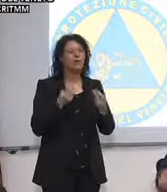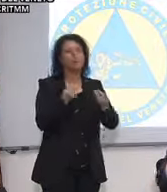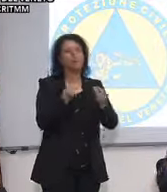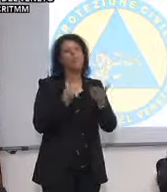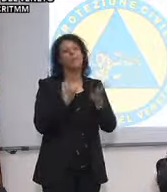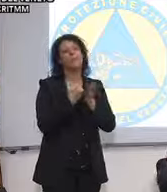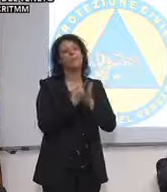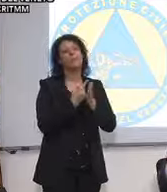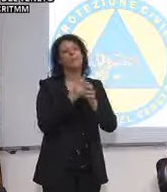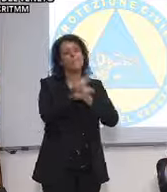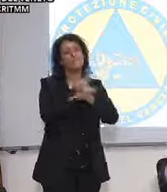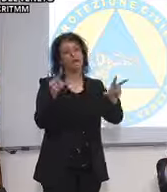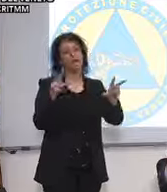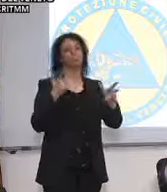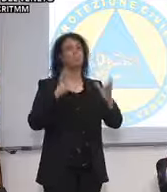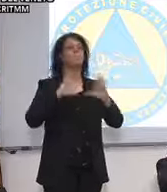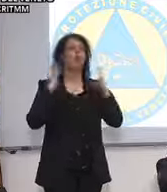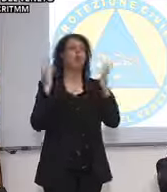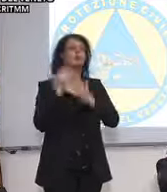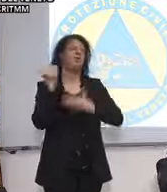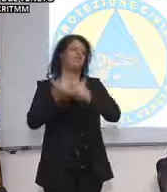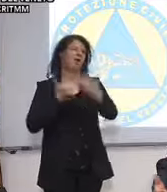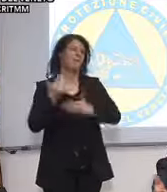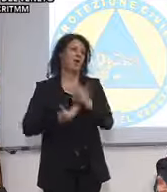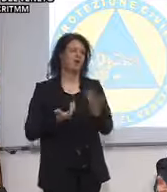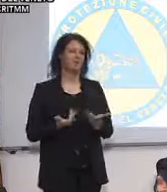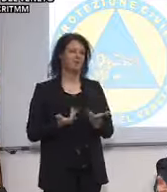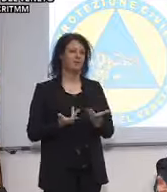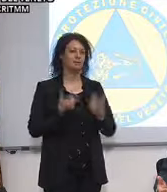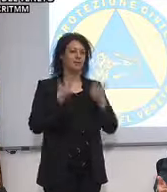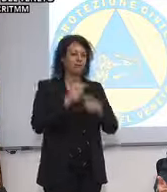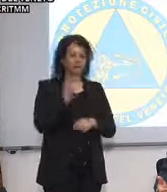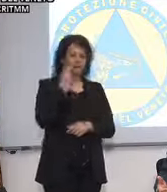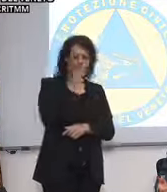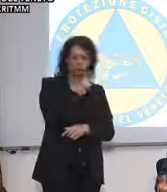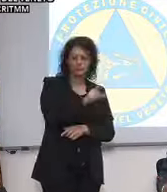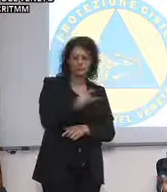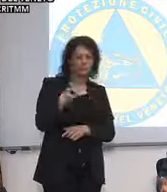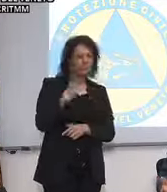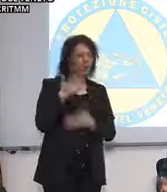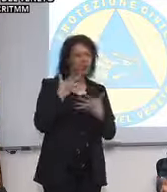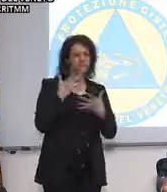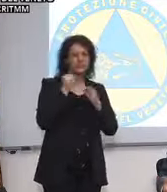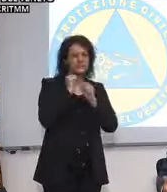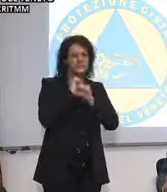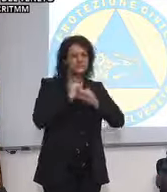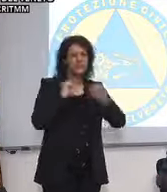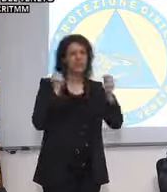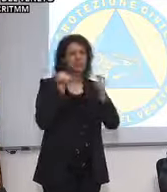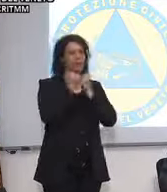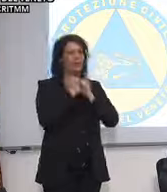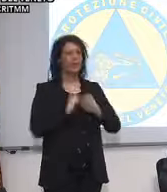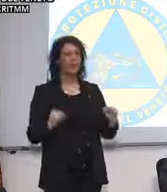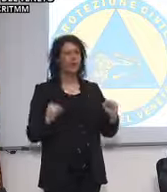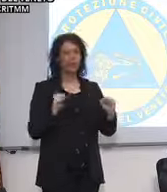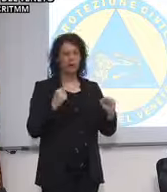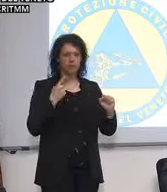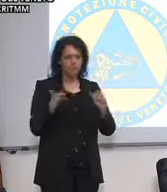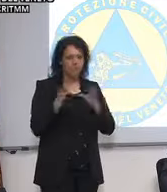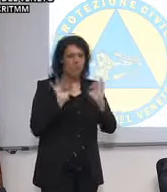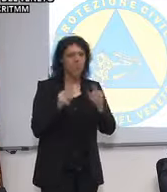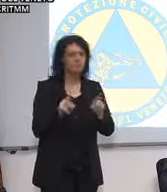perché la sensazione che respiro è ormai della rassegnazione, della disperazione, e noi non possiamo entrare in